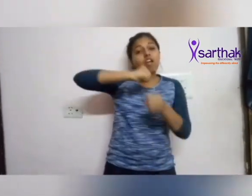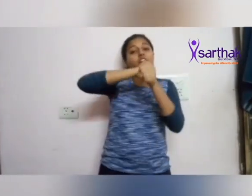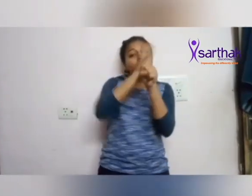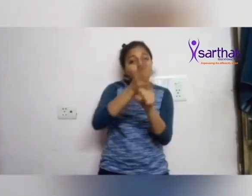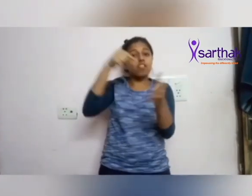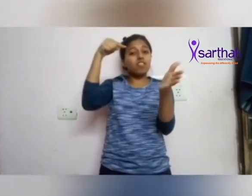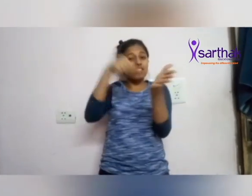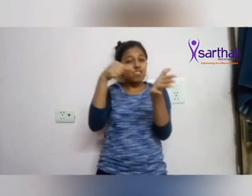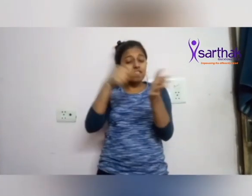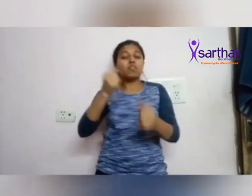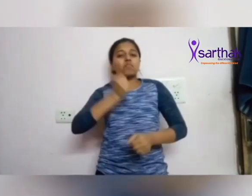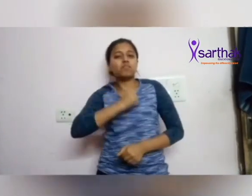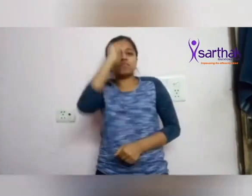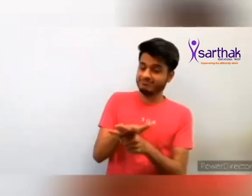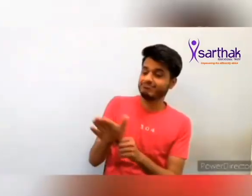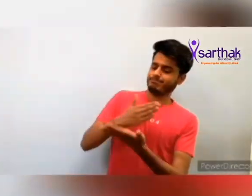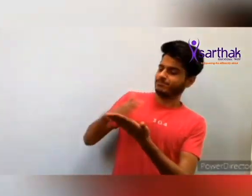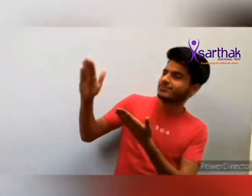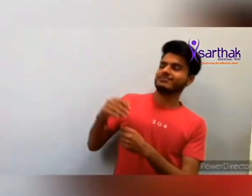अपने हिंदुस्तान से हटाए इस हैवान को,